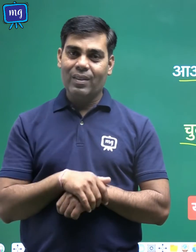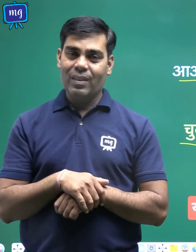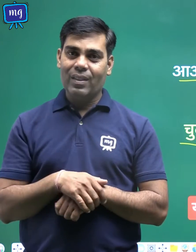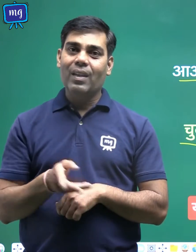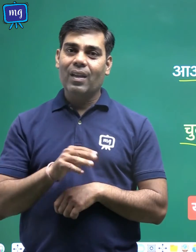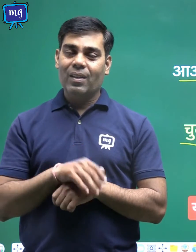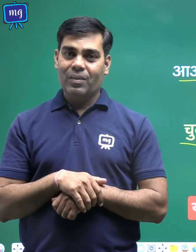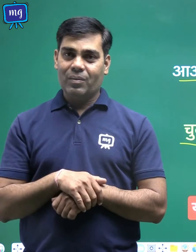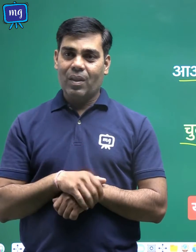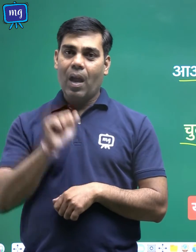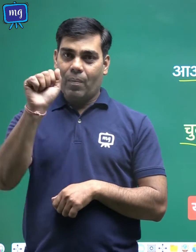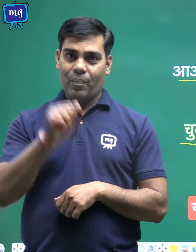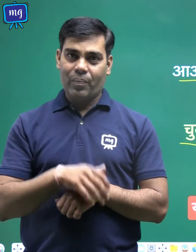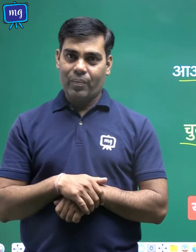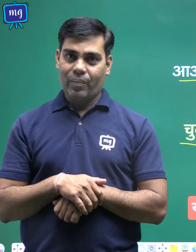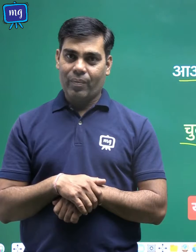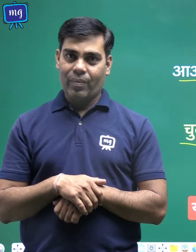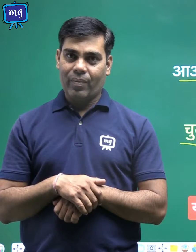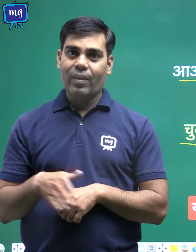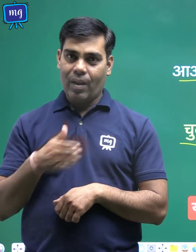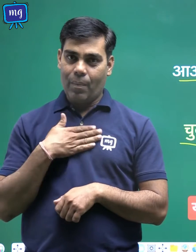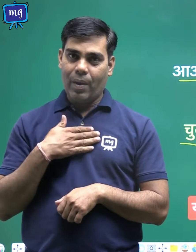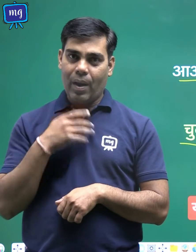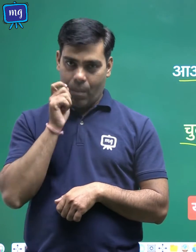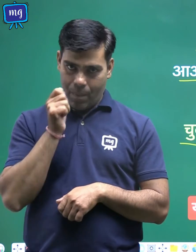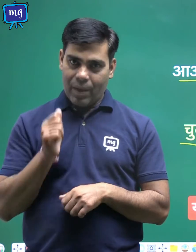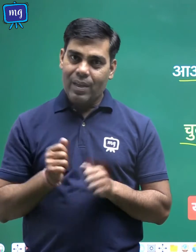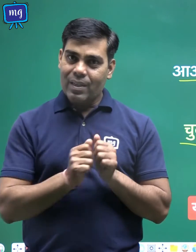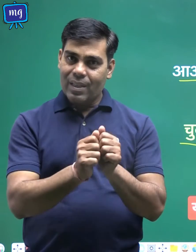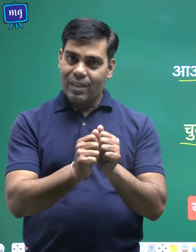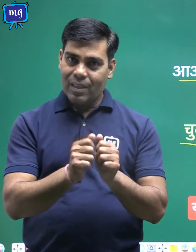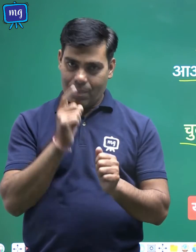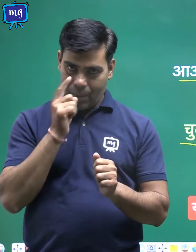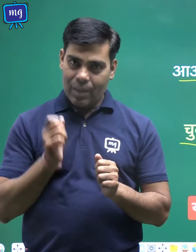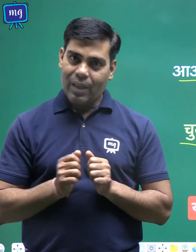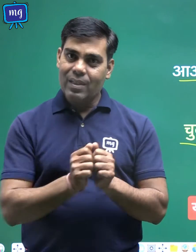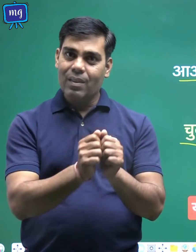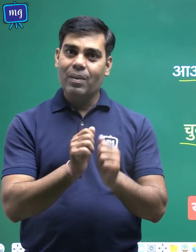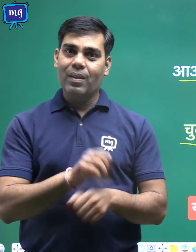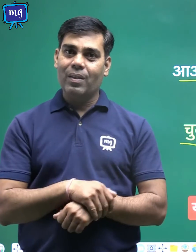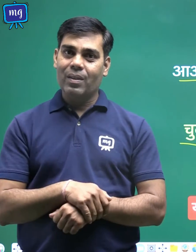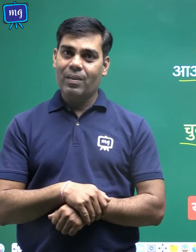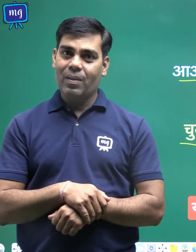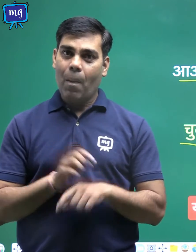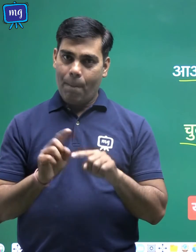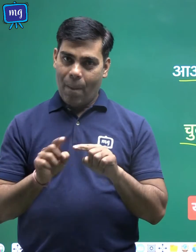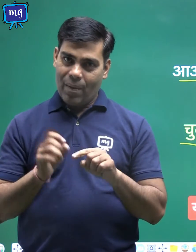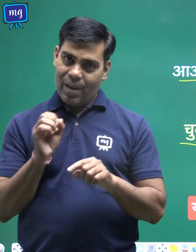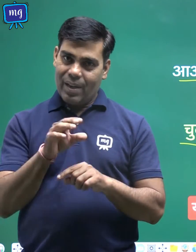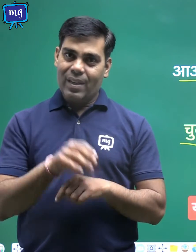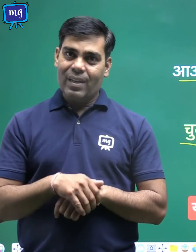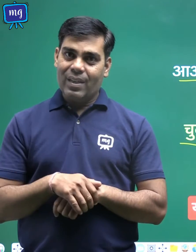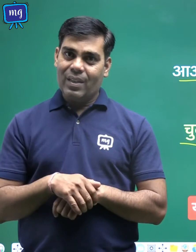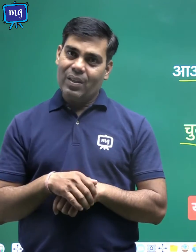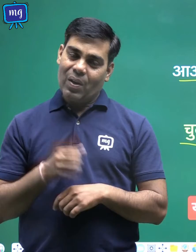या आप अपने पिता के साथ, माता के साथ भी वोट डालने